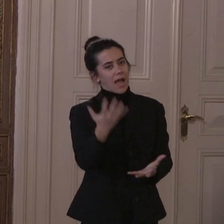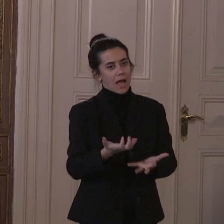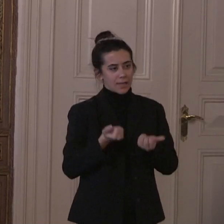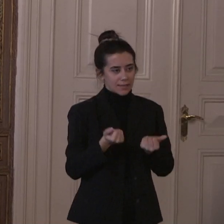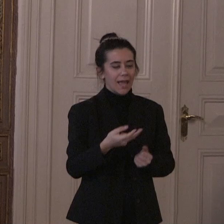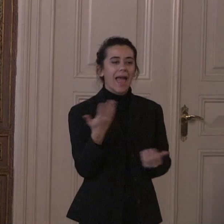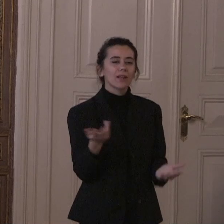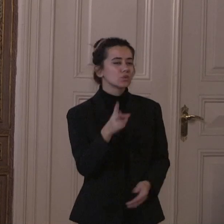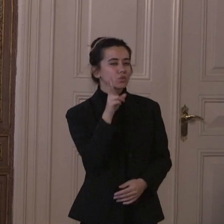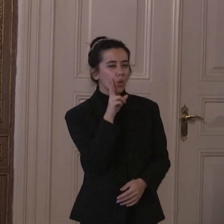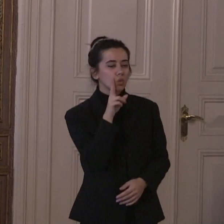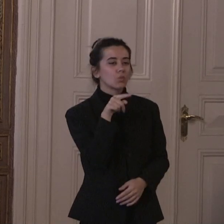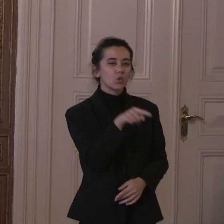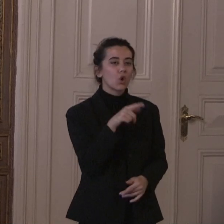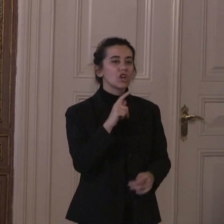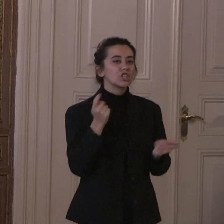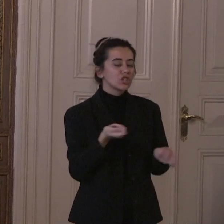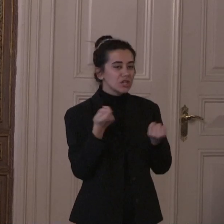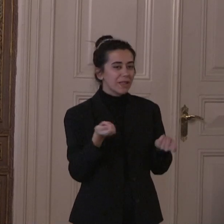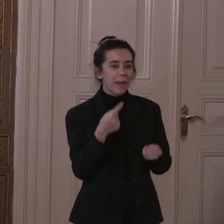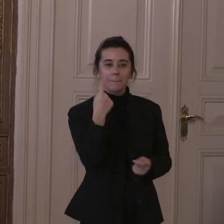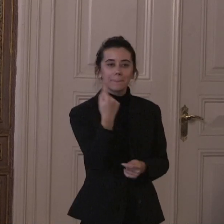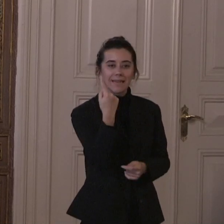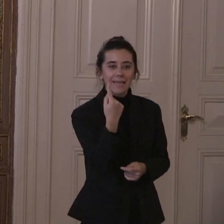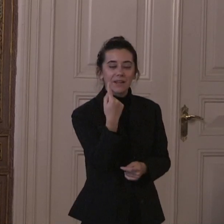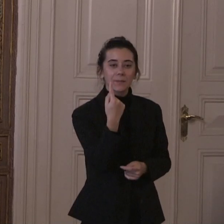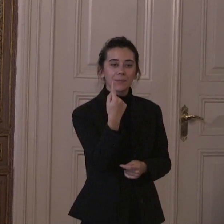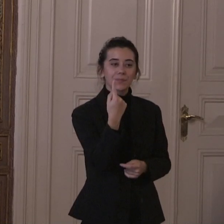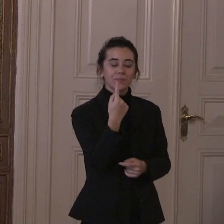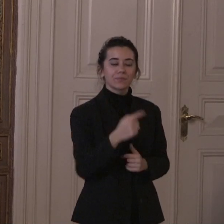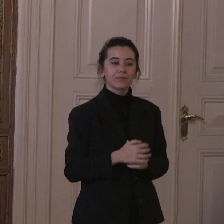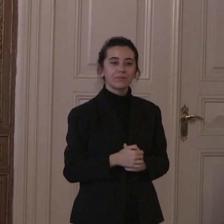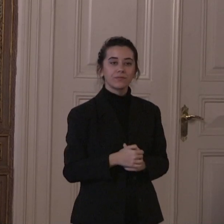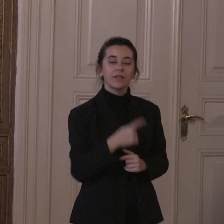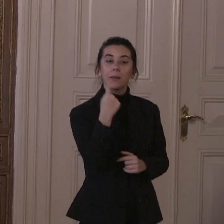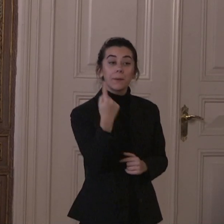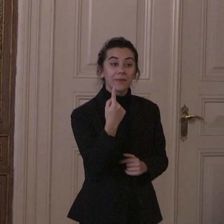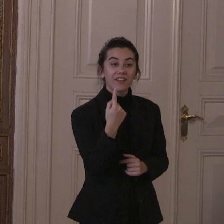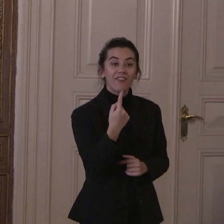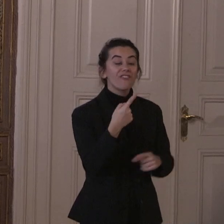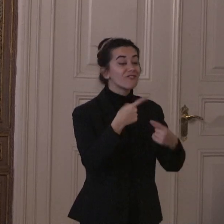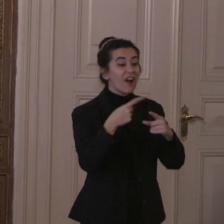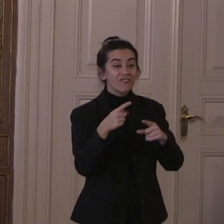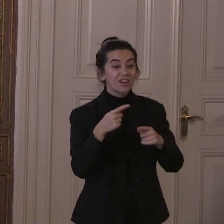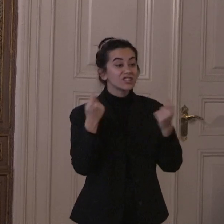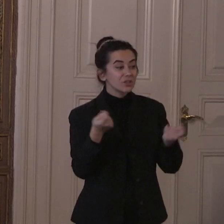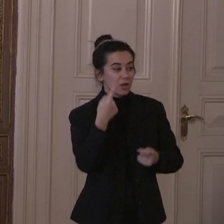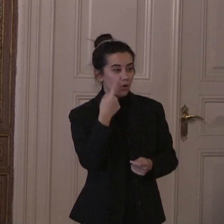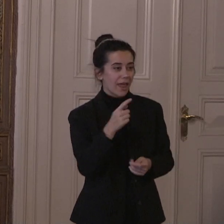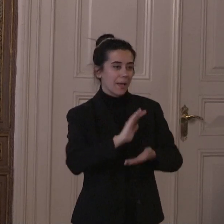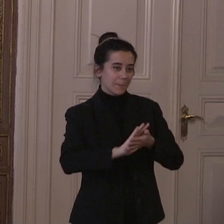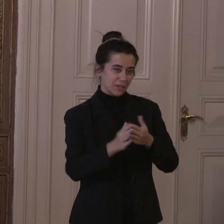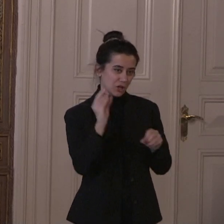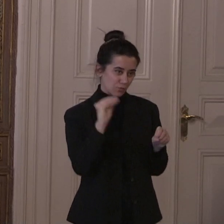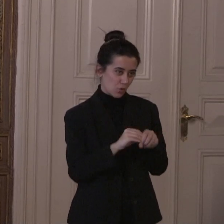son etkinliklerimizden bir tanesinin fotoğraflarıyla birkaç etkinliğimizi bitireceğim. Mezuniyet törenimiz 10